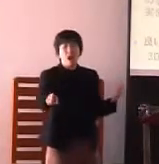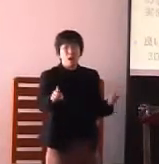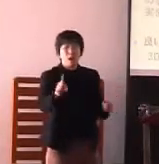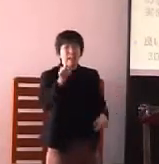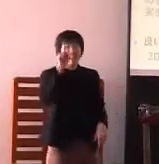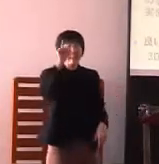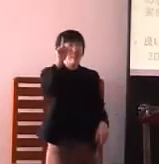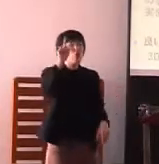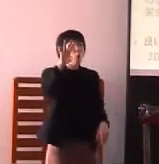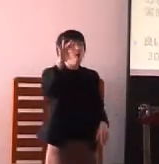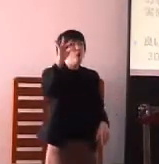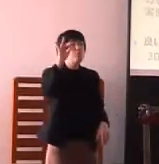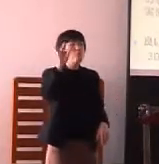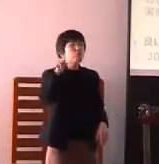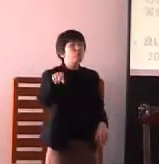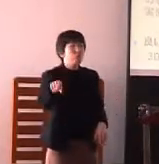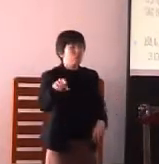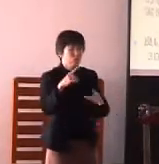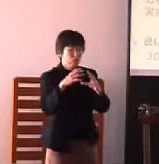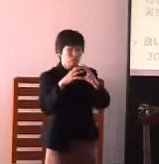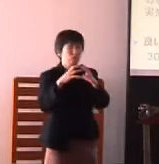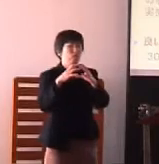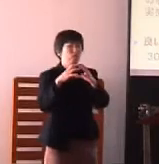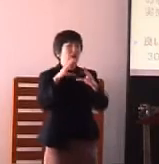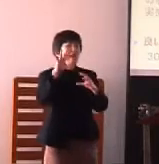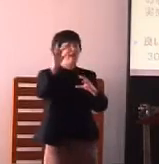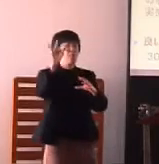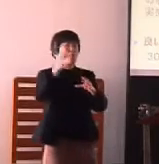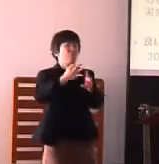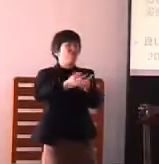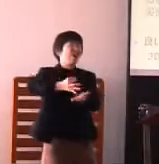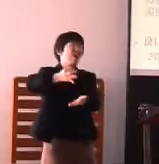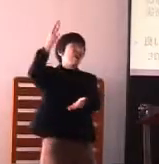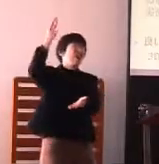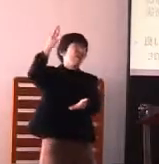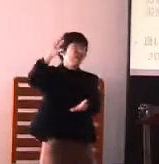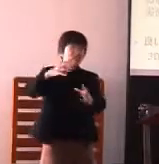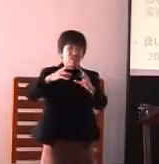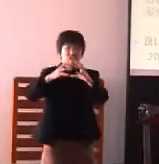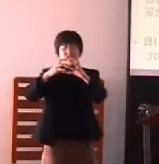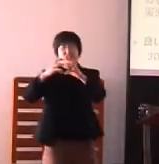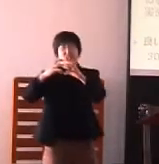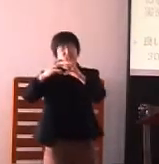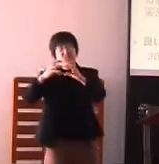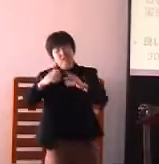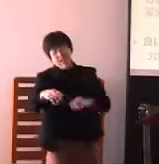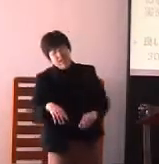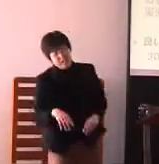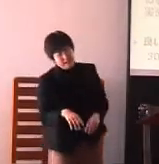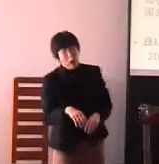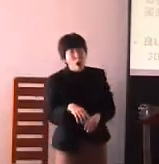高い。リンゴは高い。7って支援されましたけども、もっとリンゴの木、